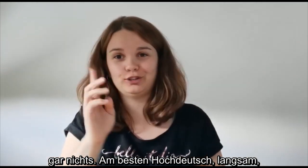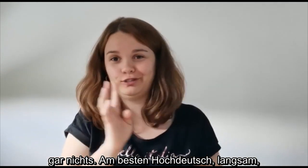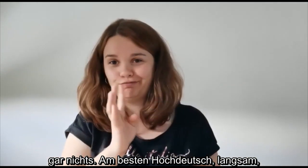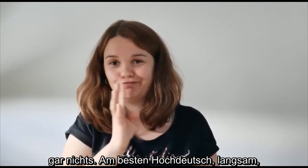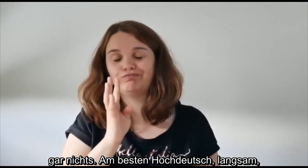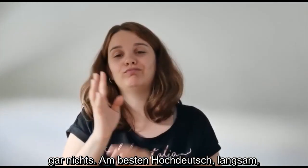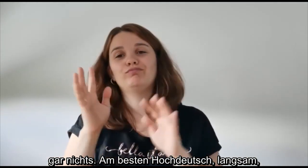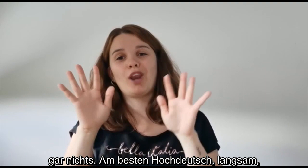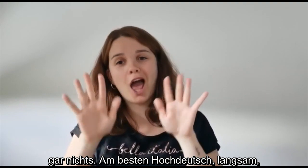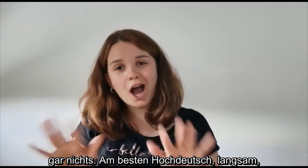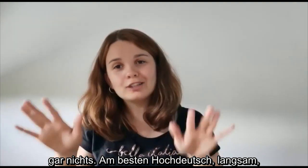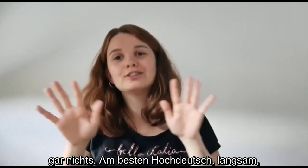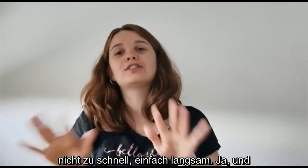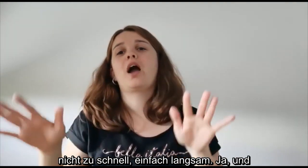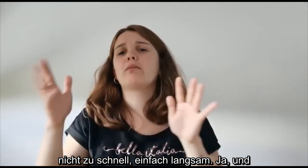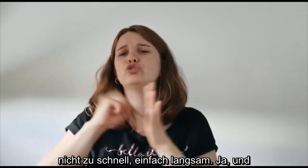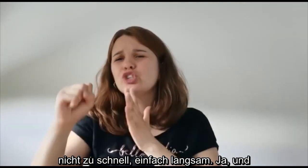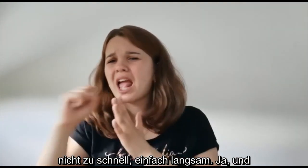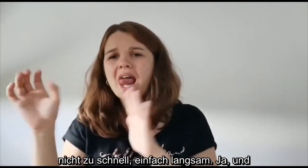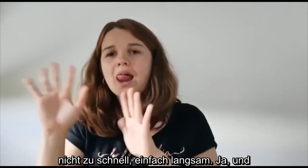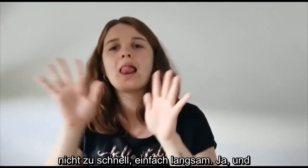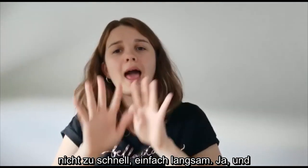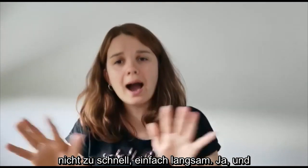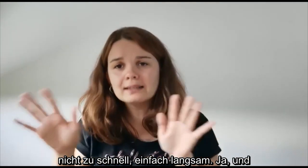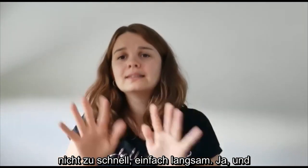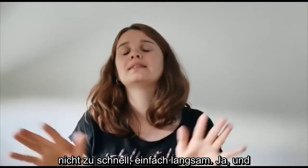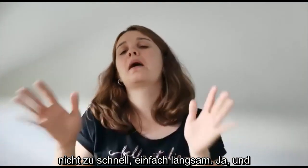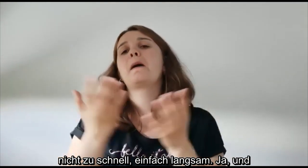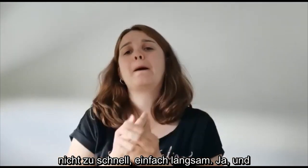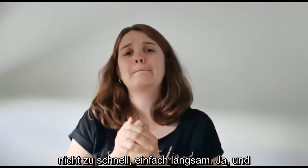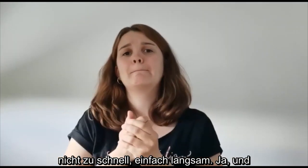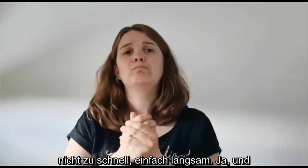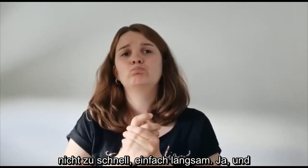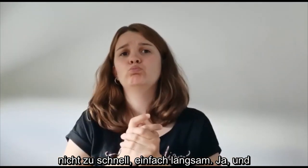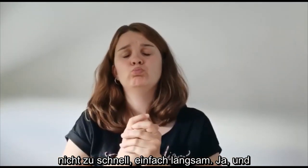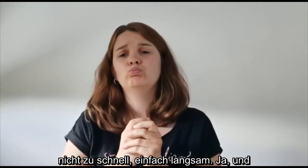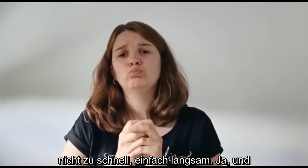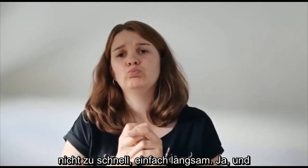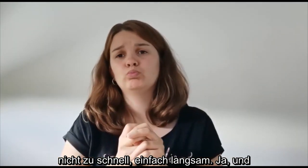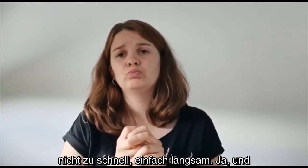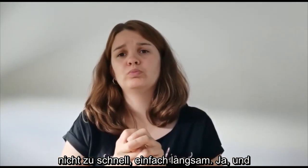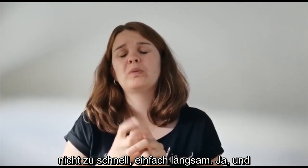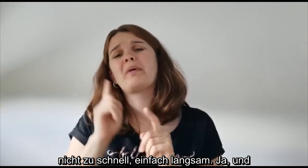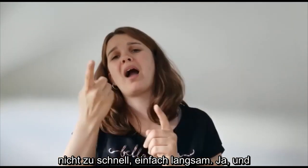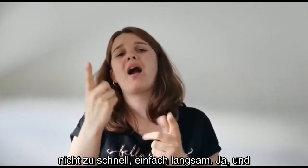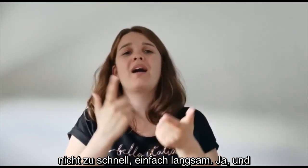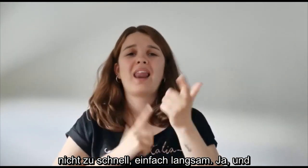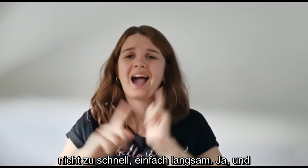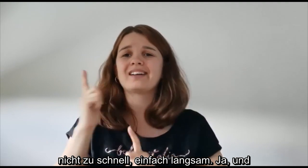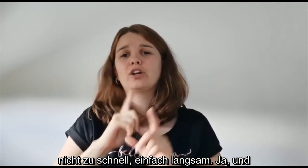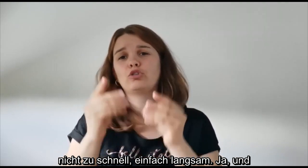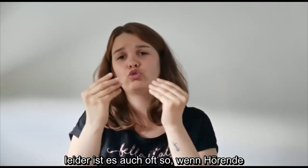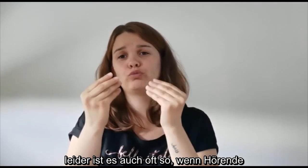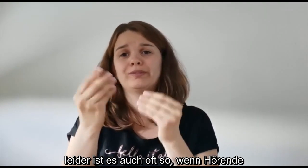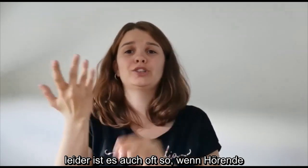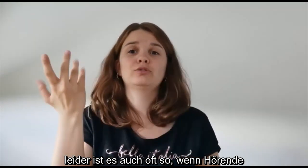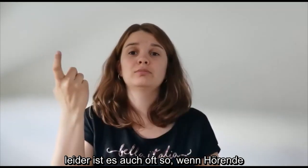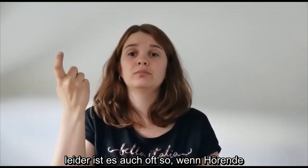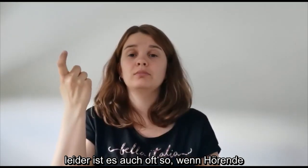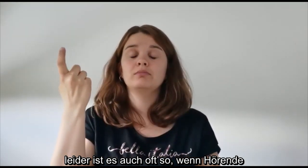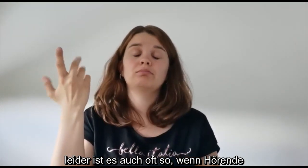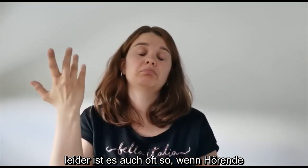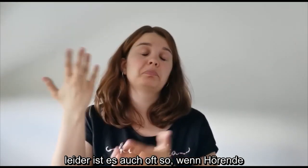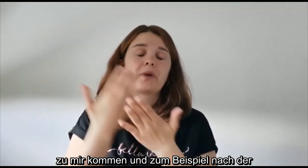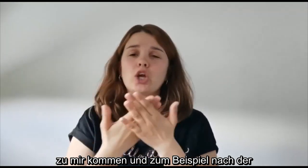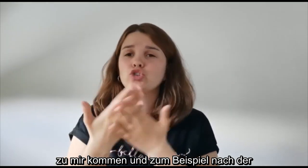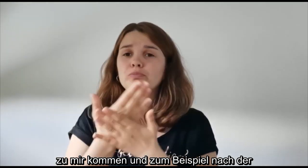besten Hochdeutsch, langsam Nicht zu schnell, einfach langsam Ja Und leider ist es